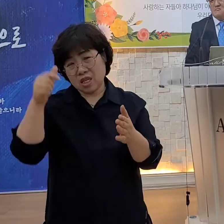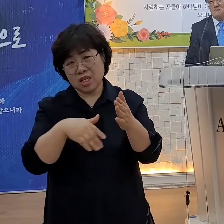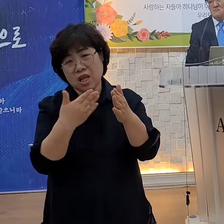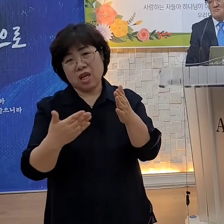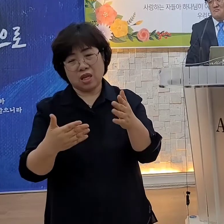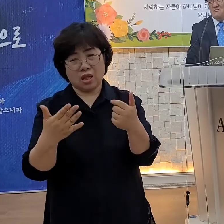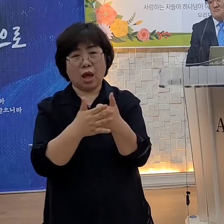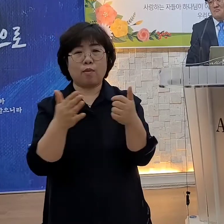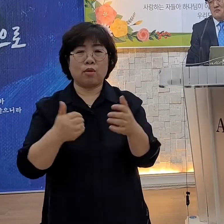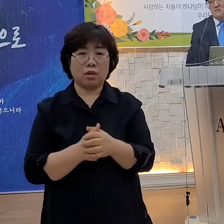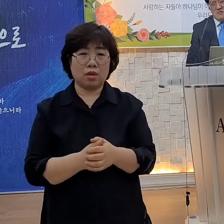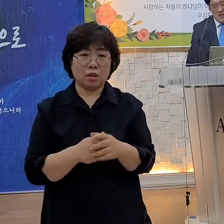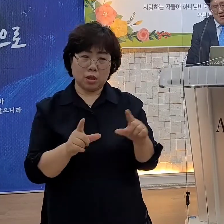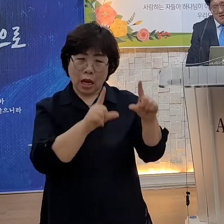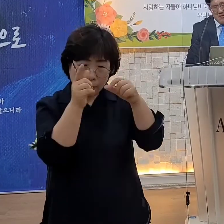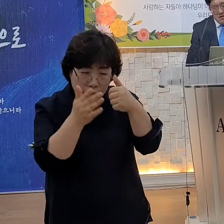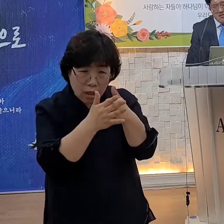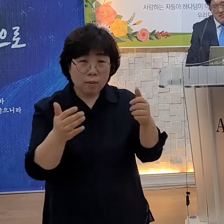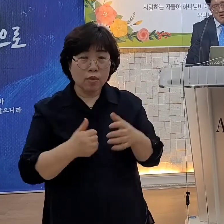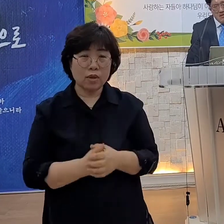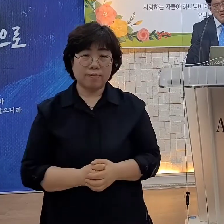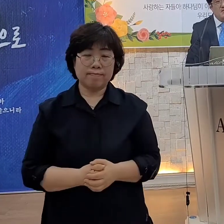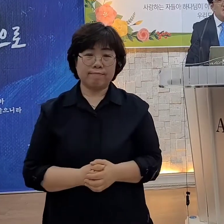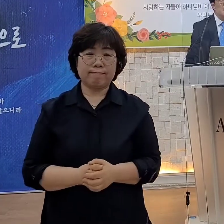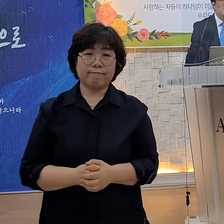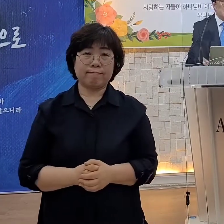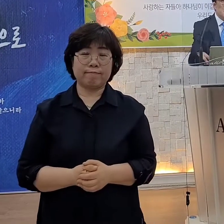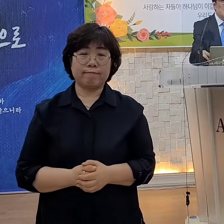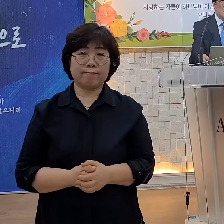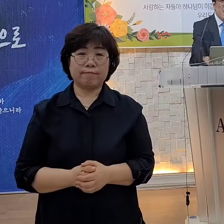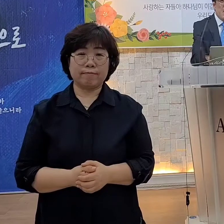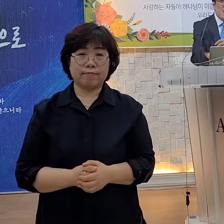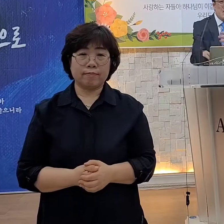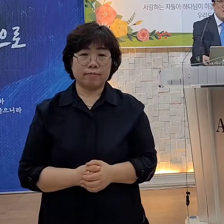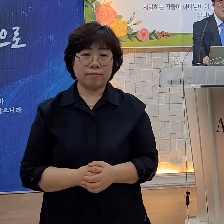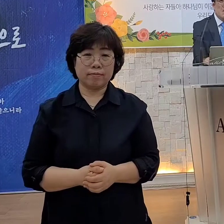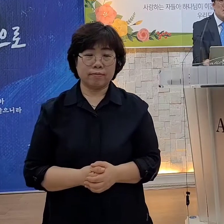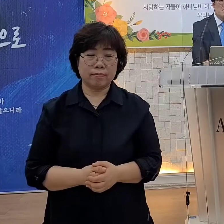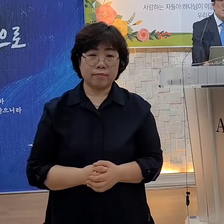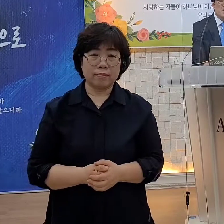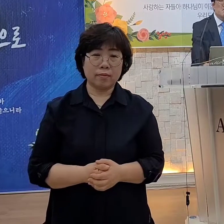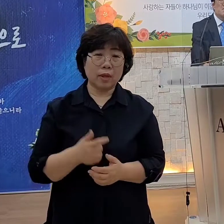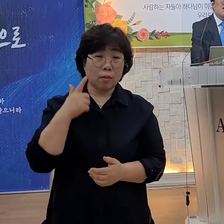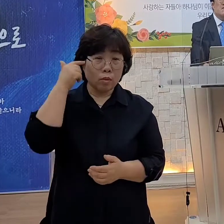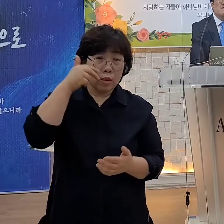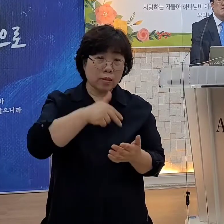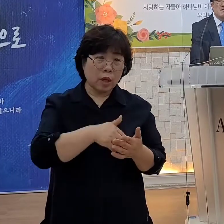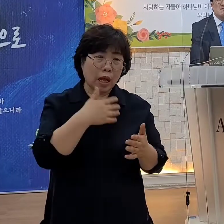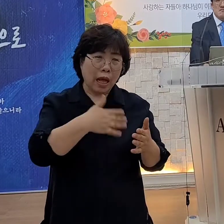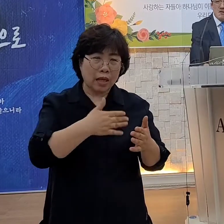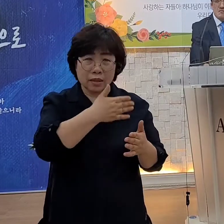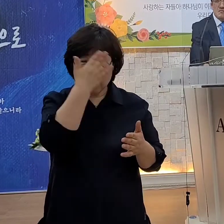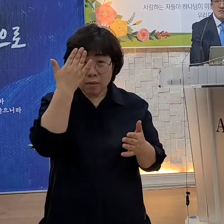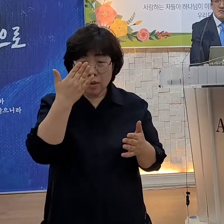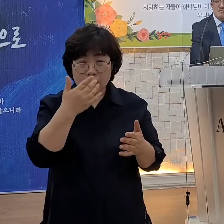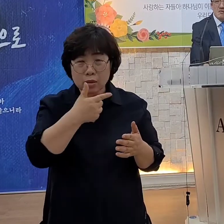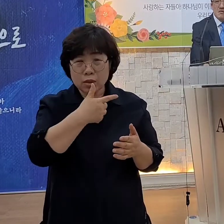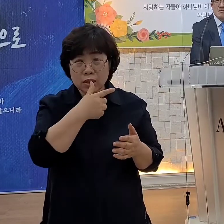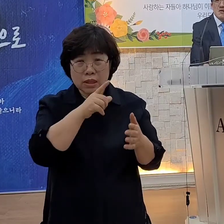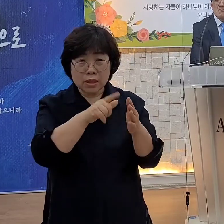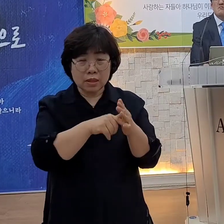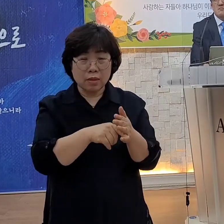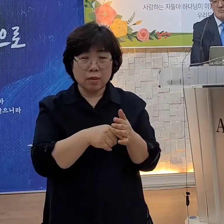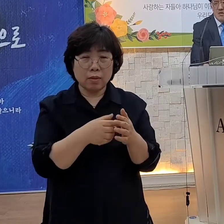삶이다. 별로 제가 많이 안 살았지만 정말 이거 우리 많이 이렇게 평생 우리 삶 가운데 느끼고 사는